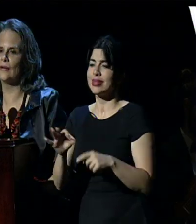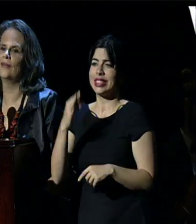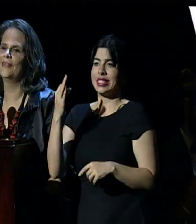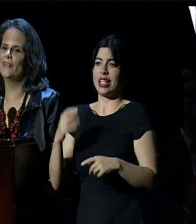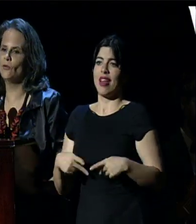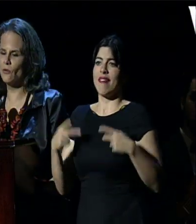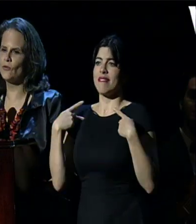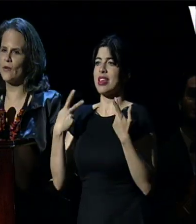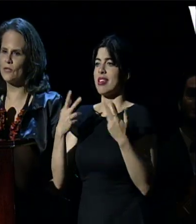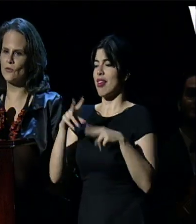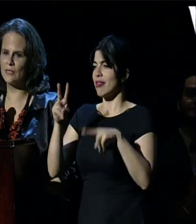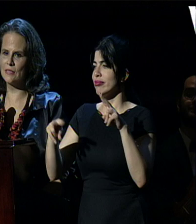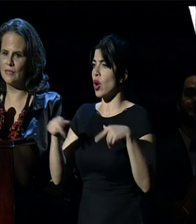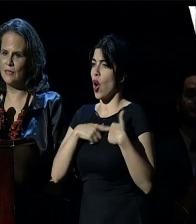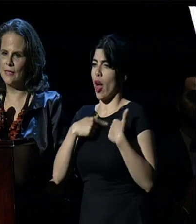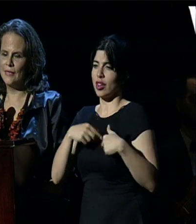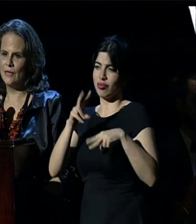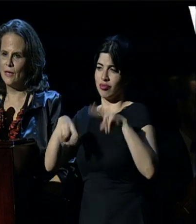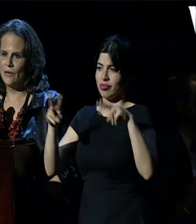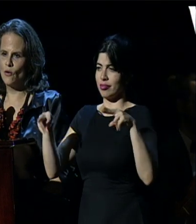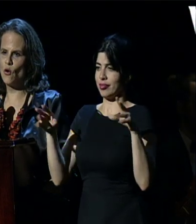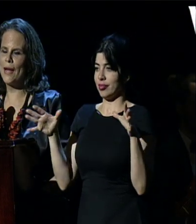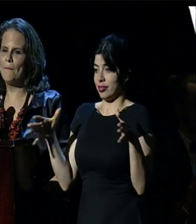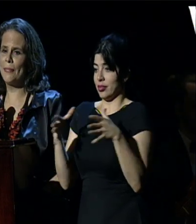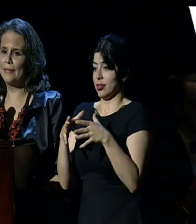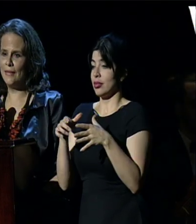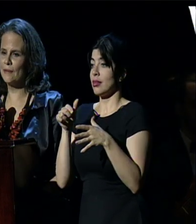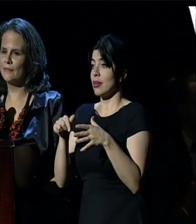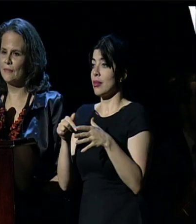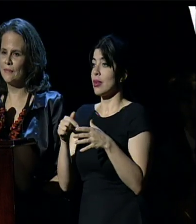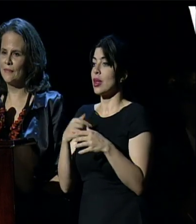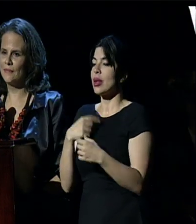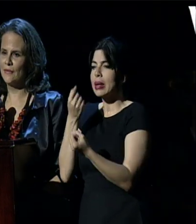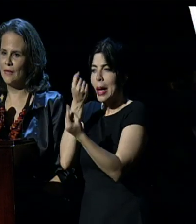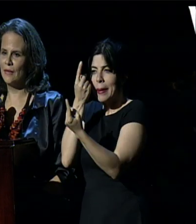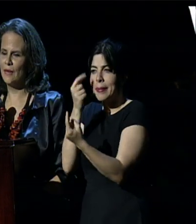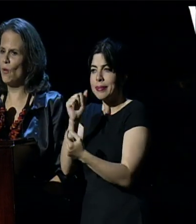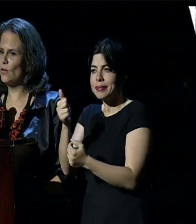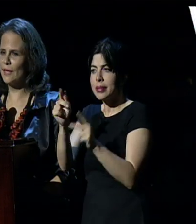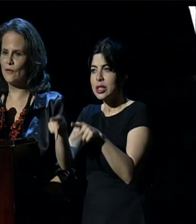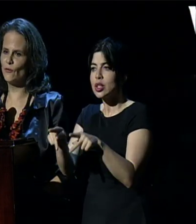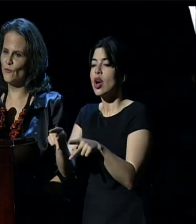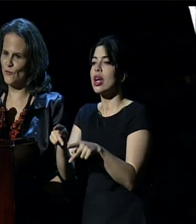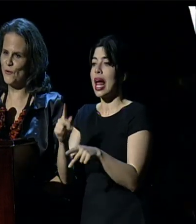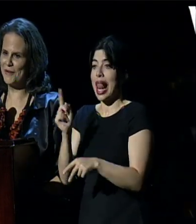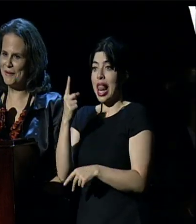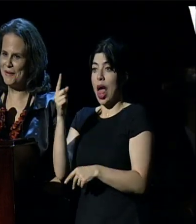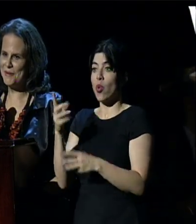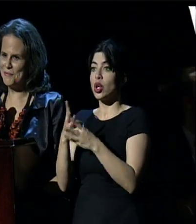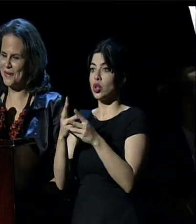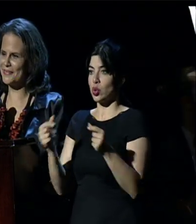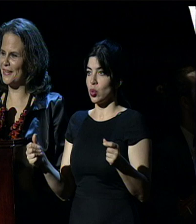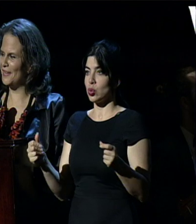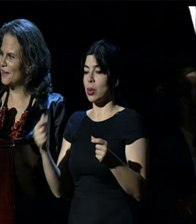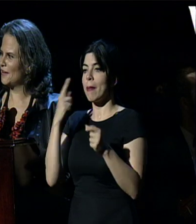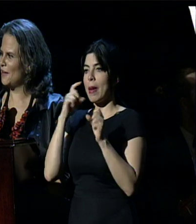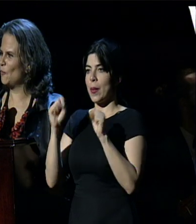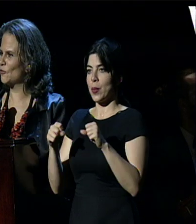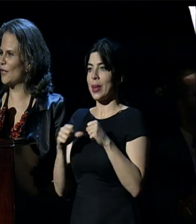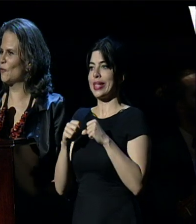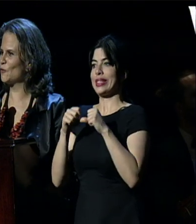de vida, de todos los corazones, con la empatía, la única solución para